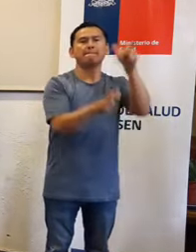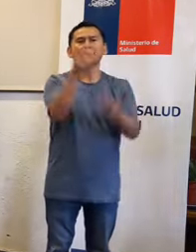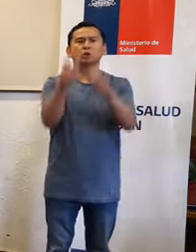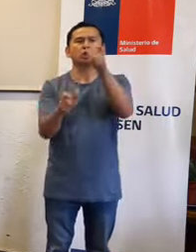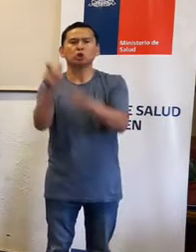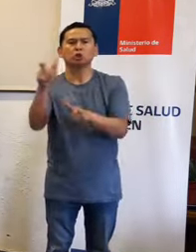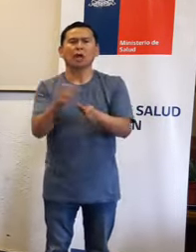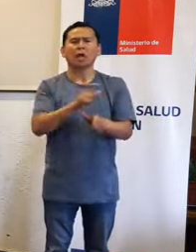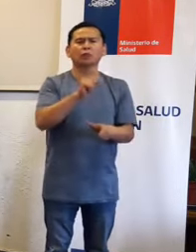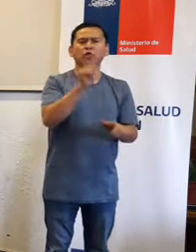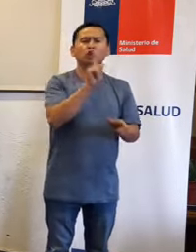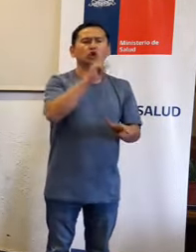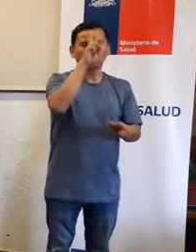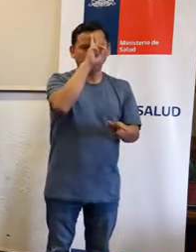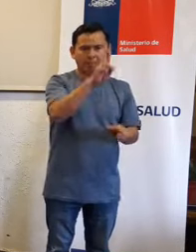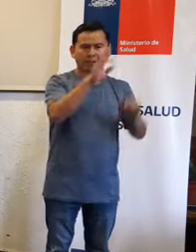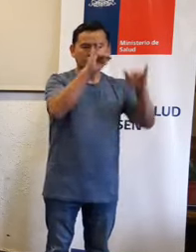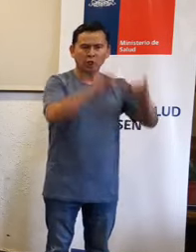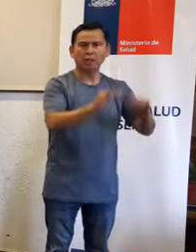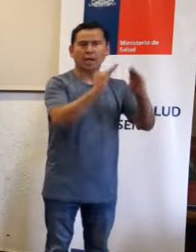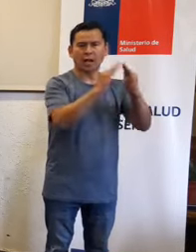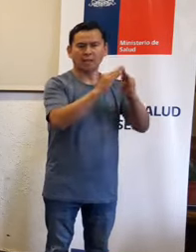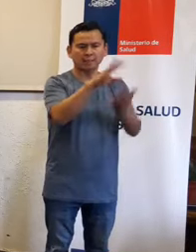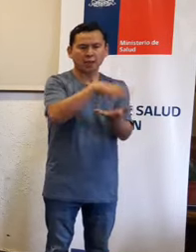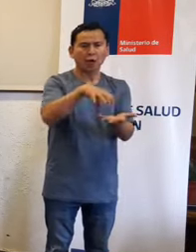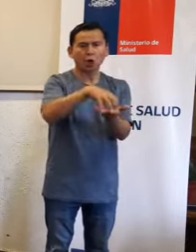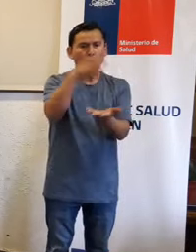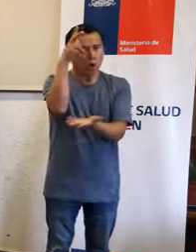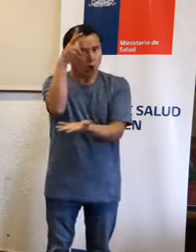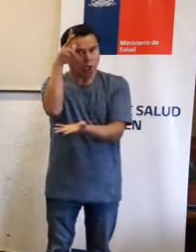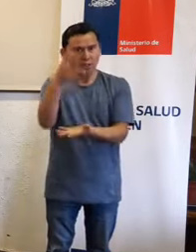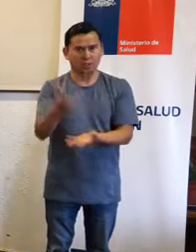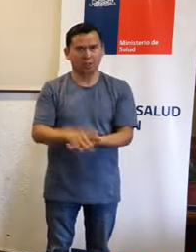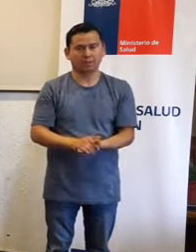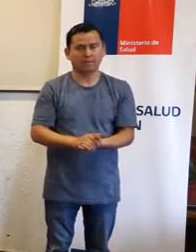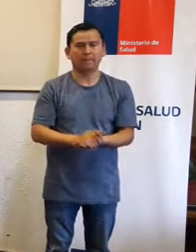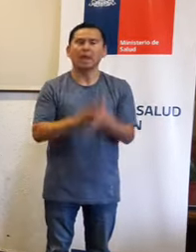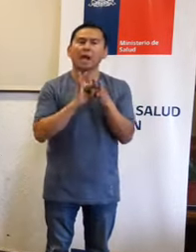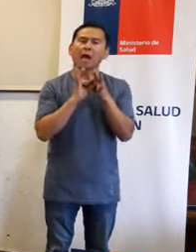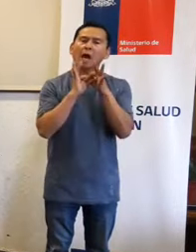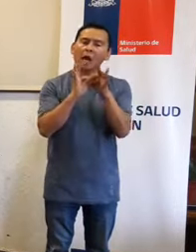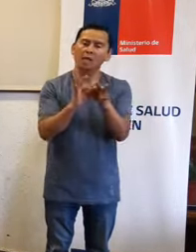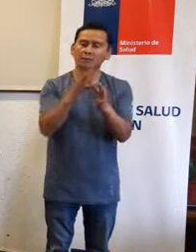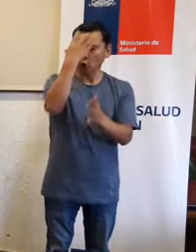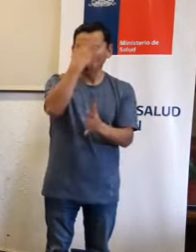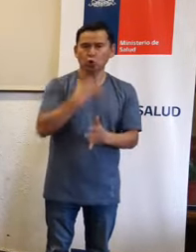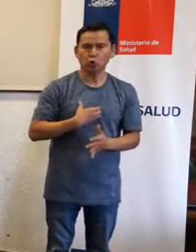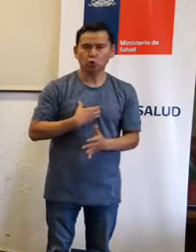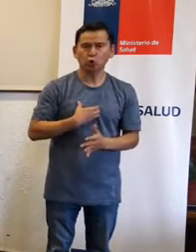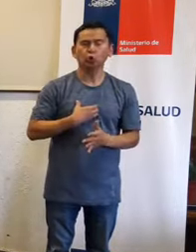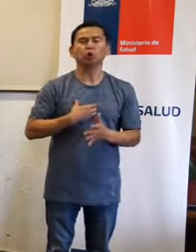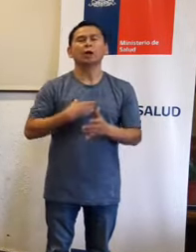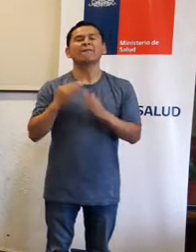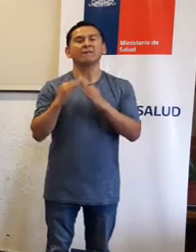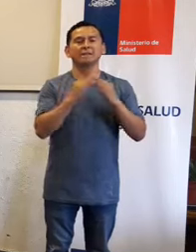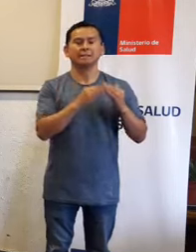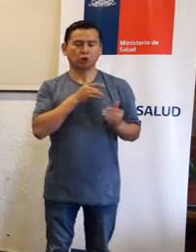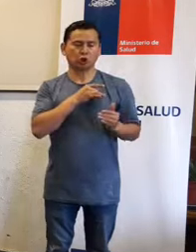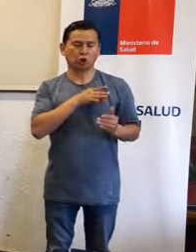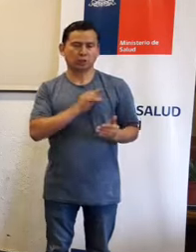infringir el toque de queda en la comuna de Coyhaique. Agradecemos el comportamiento de los vecinos de Chile Chico, de